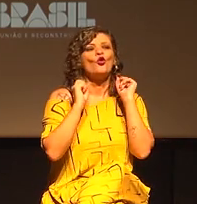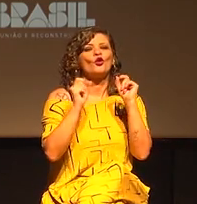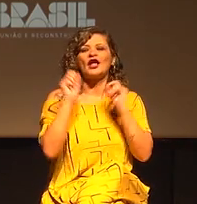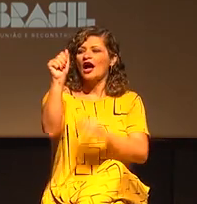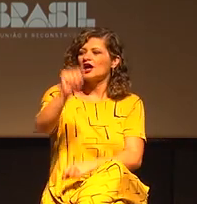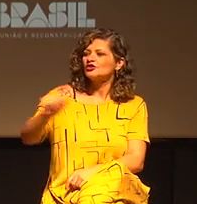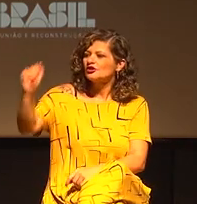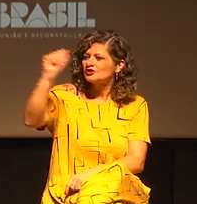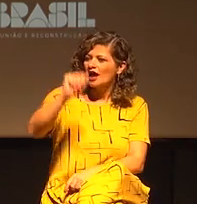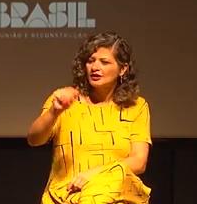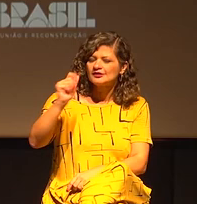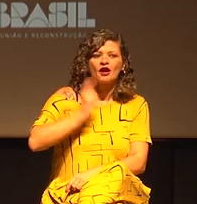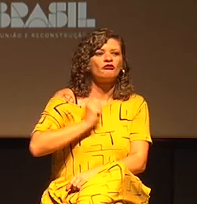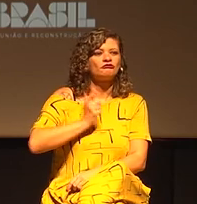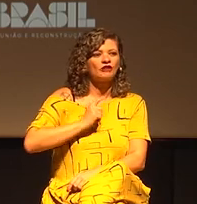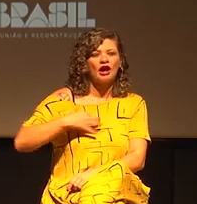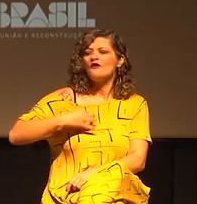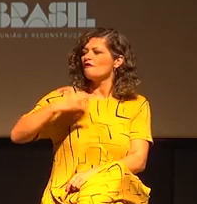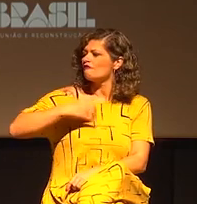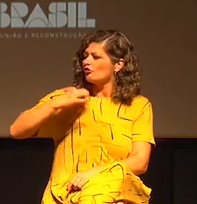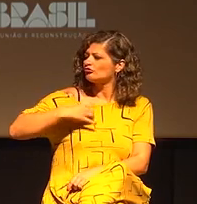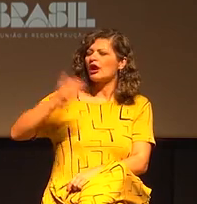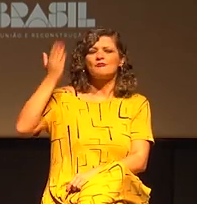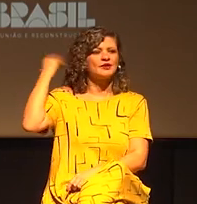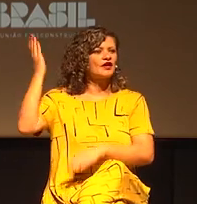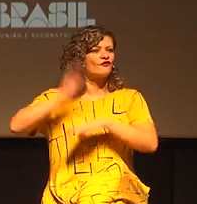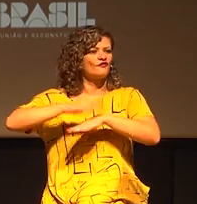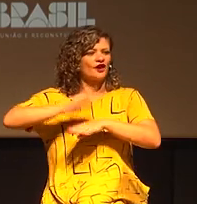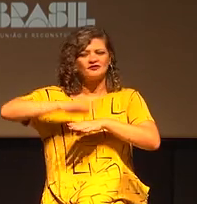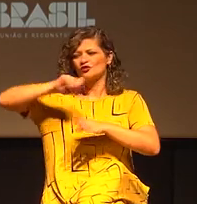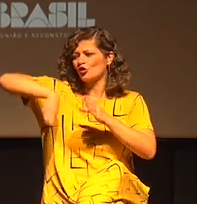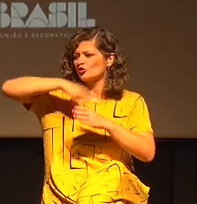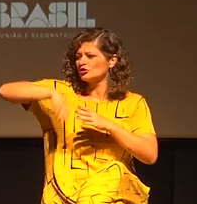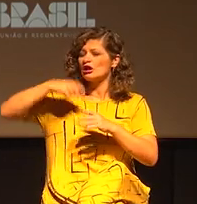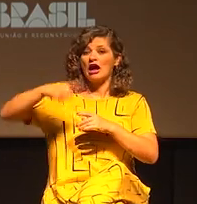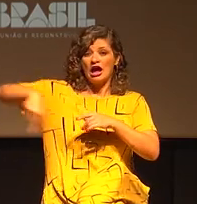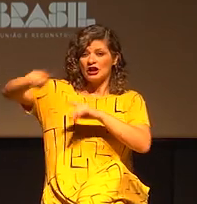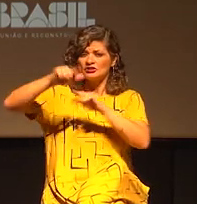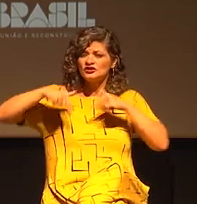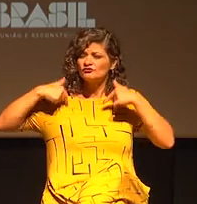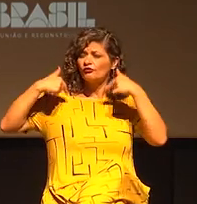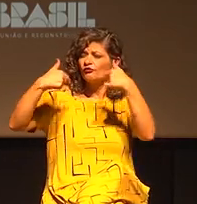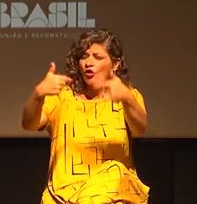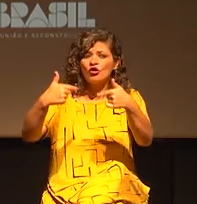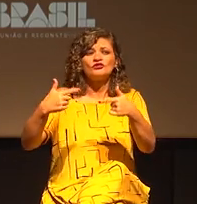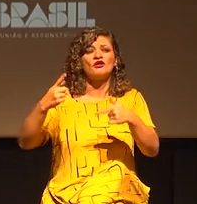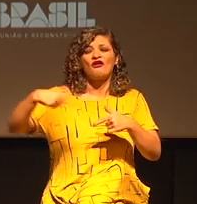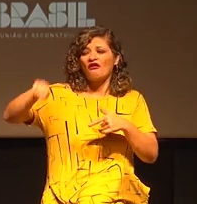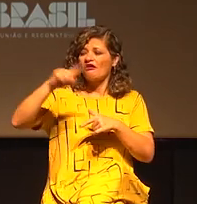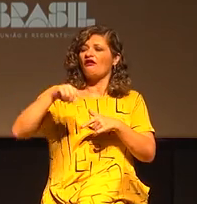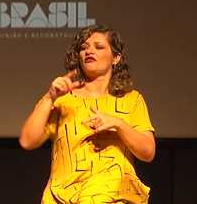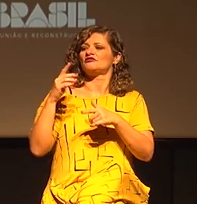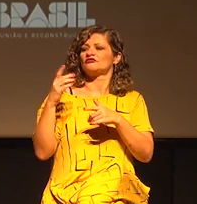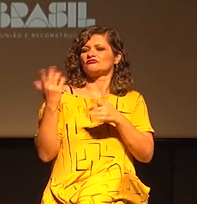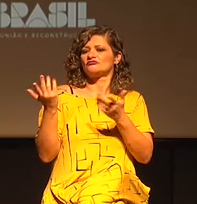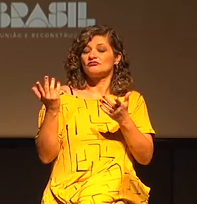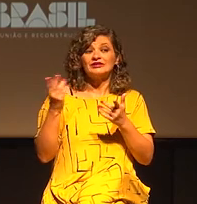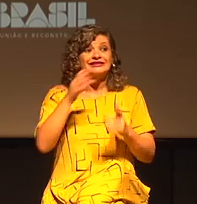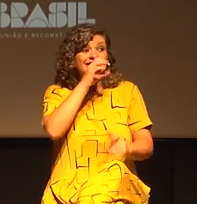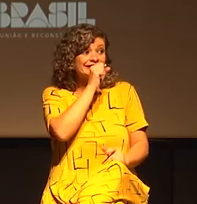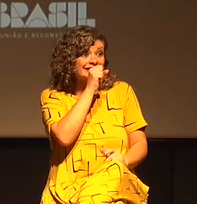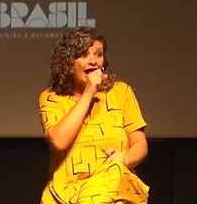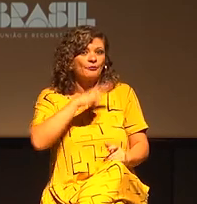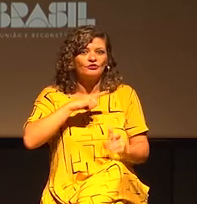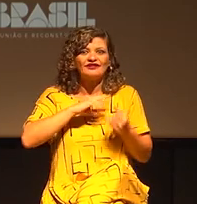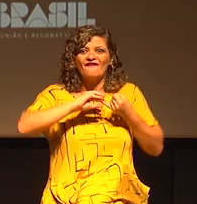associações comunitárias que já faziam das tripas coração para fazer Nem que fosse assim não no sábado